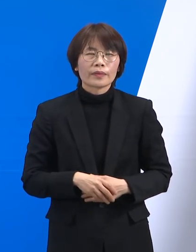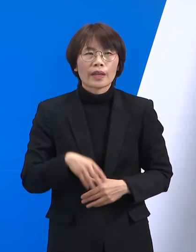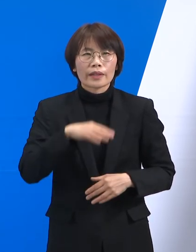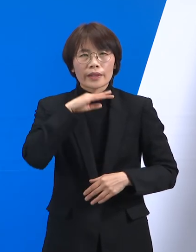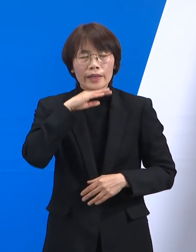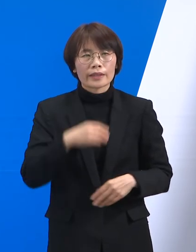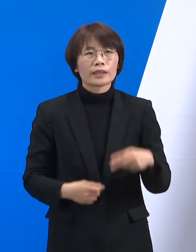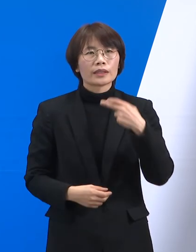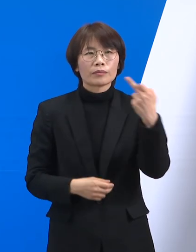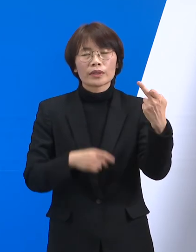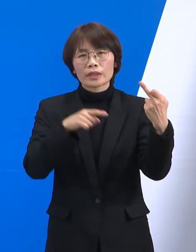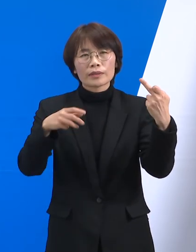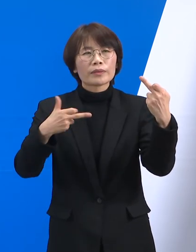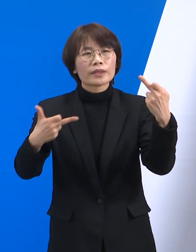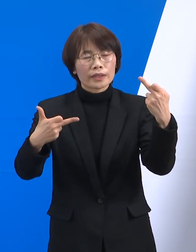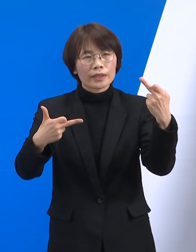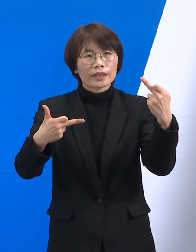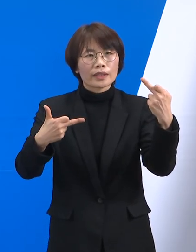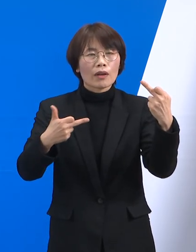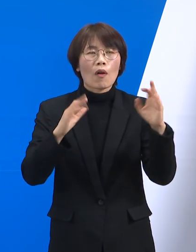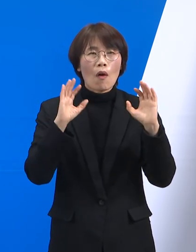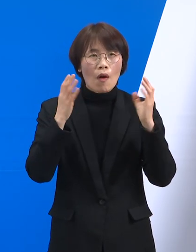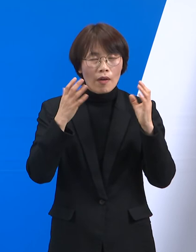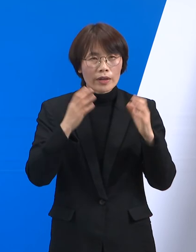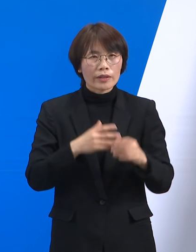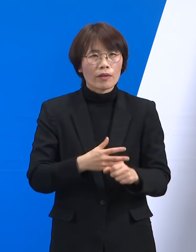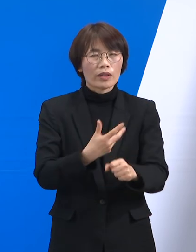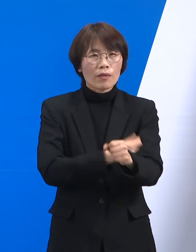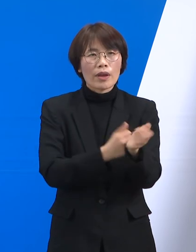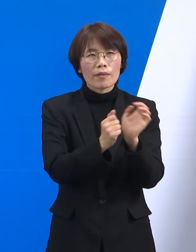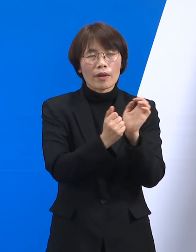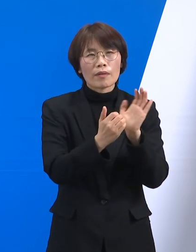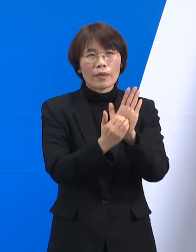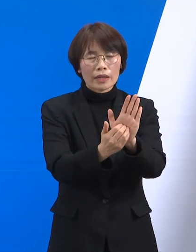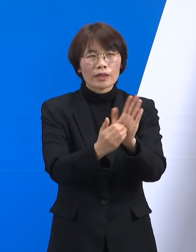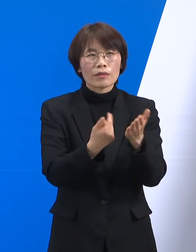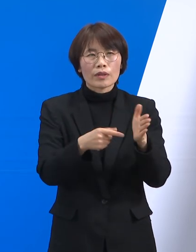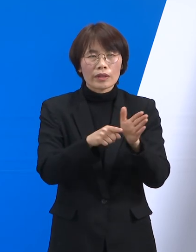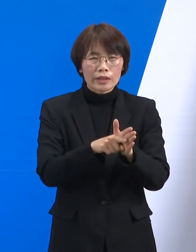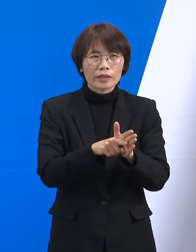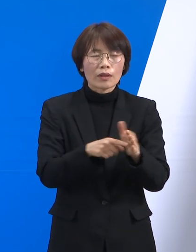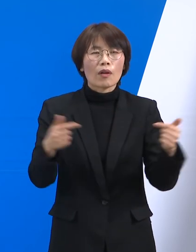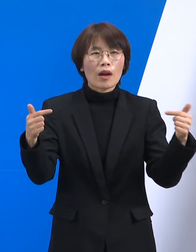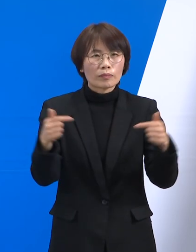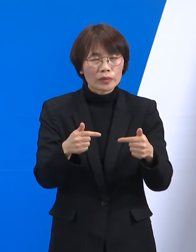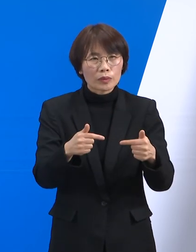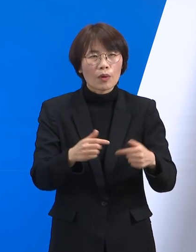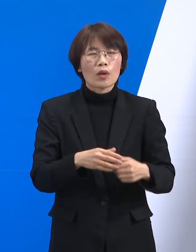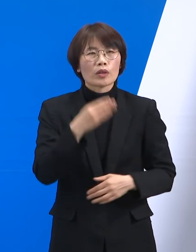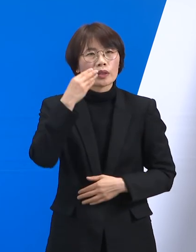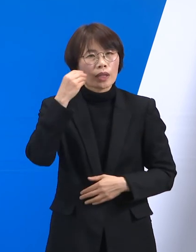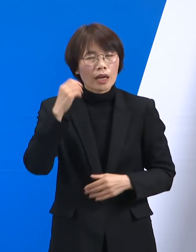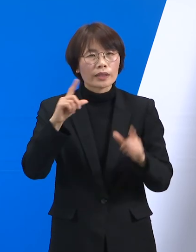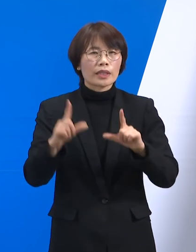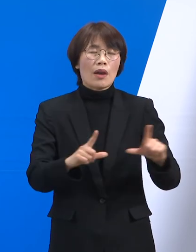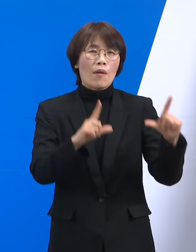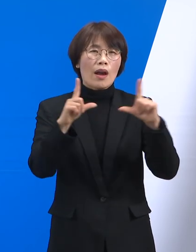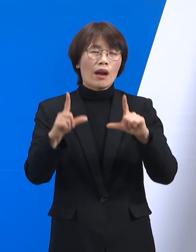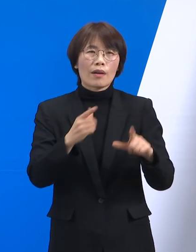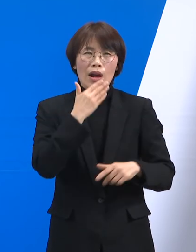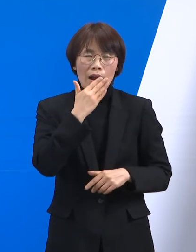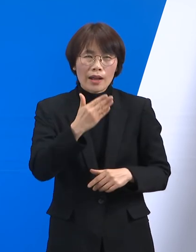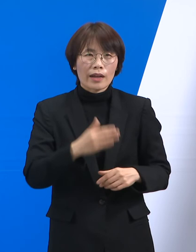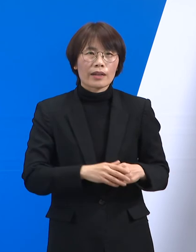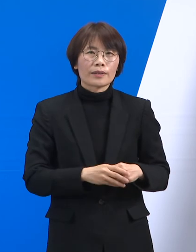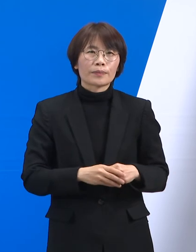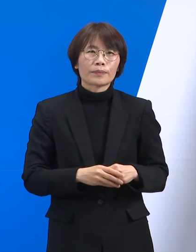12세에서 17세 소아 청소년 역시 감염 예방, 위중증 및 사망 위험 감소, 원활한 일상생활 가능 등